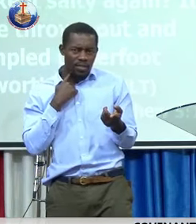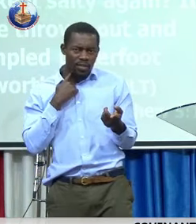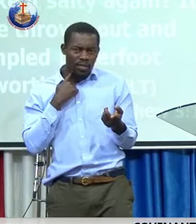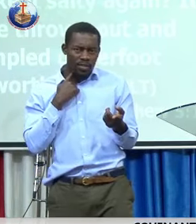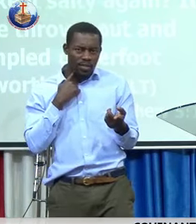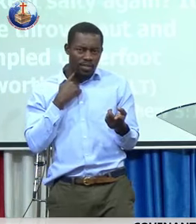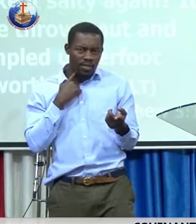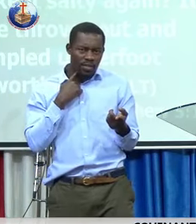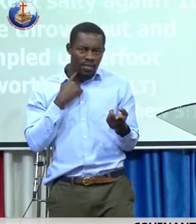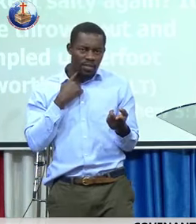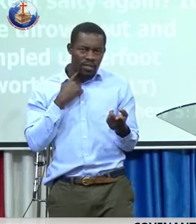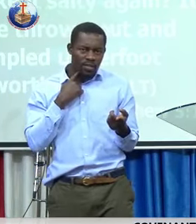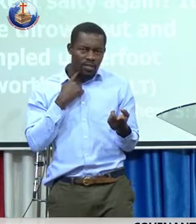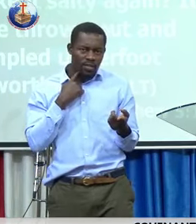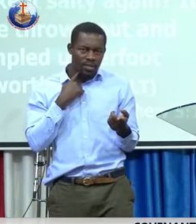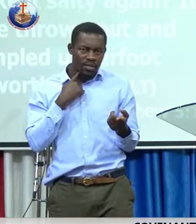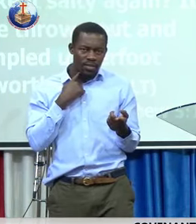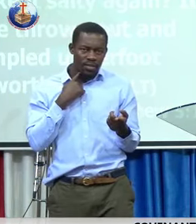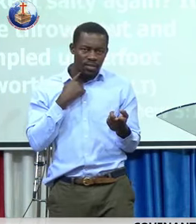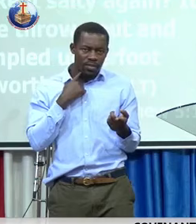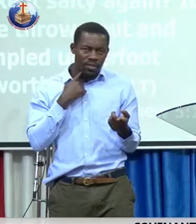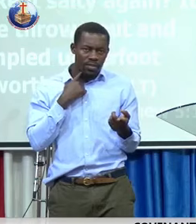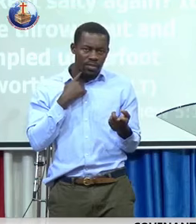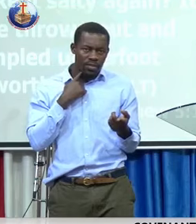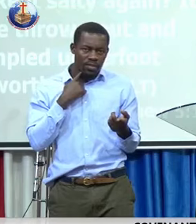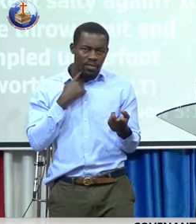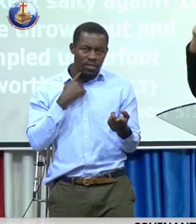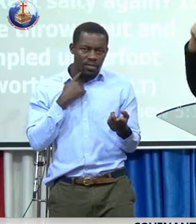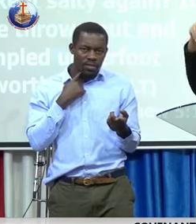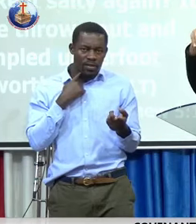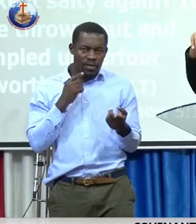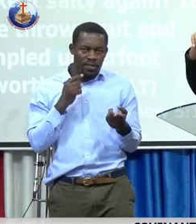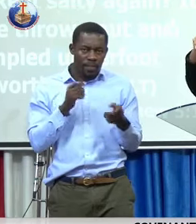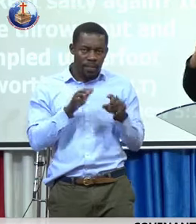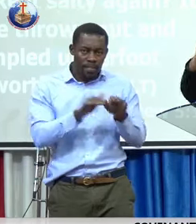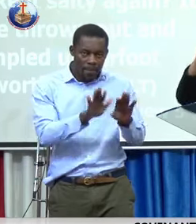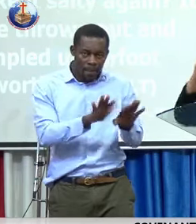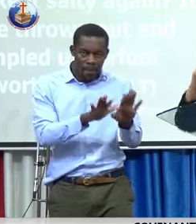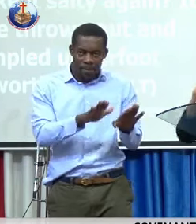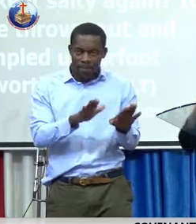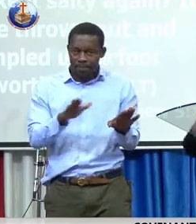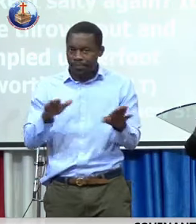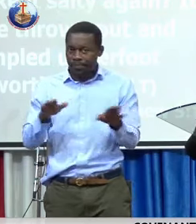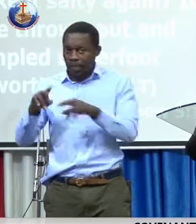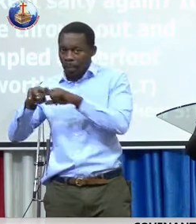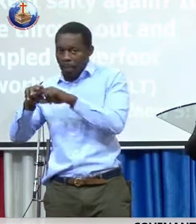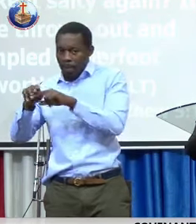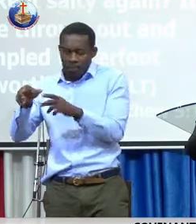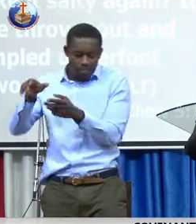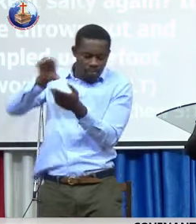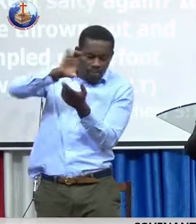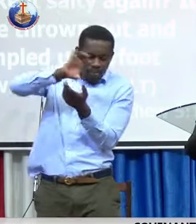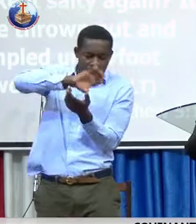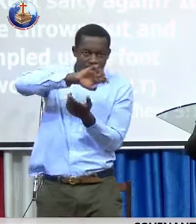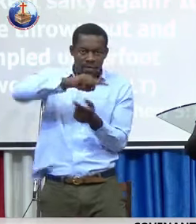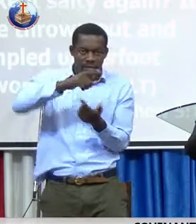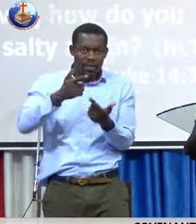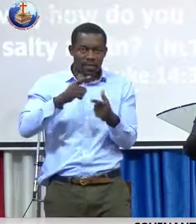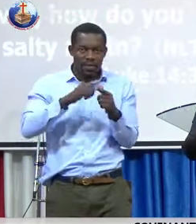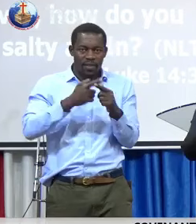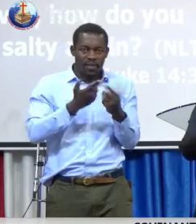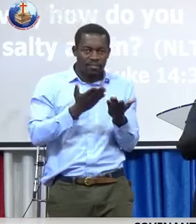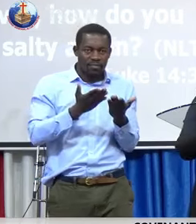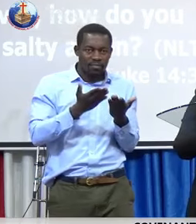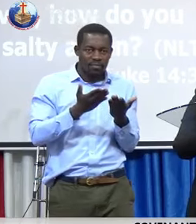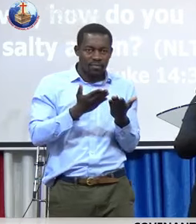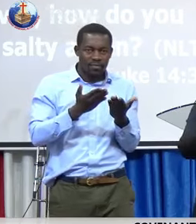Ukimwaga tu chumvi ndani ya unga ya chapo uchanganye vizuri and then you pick that and season your rice with it. Yani unataka